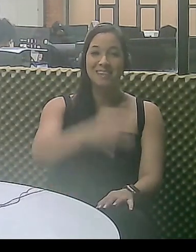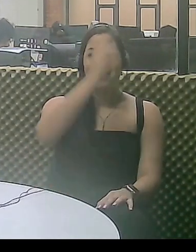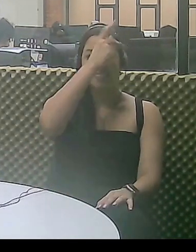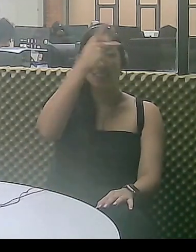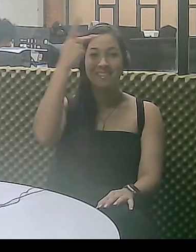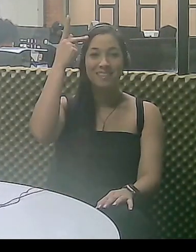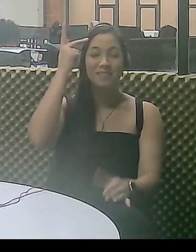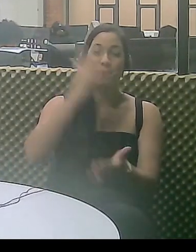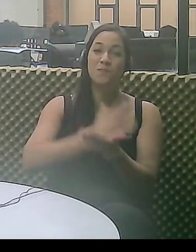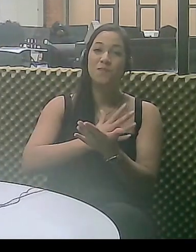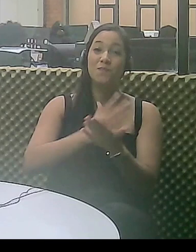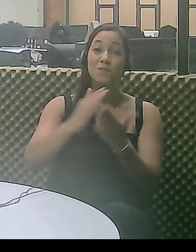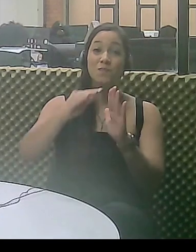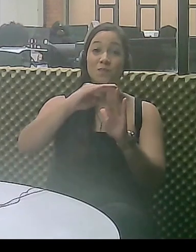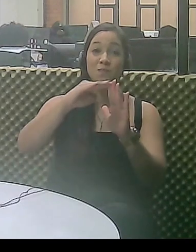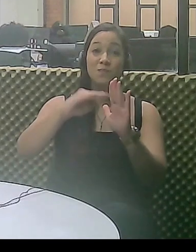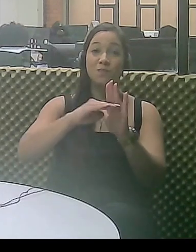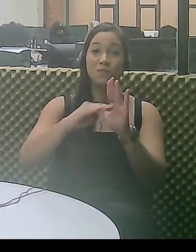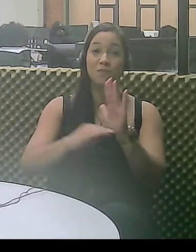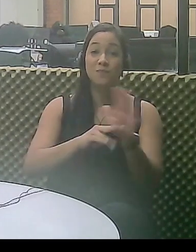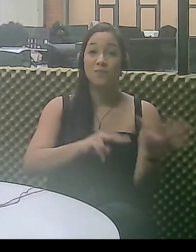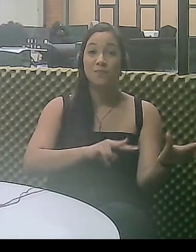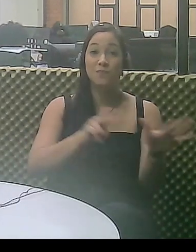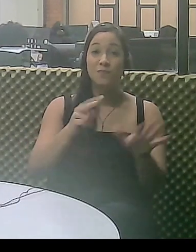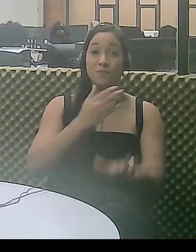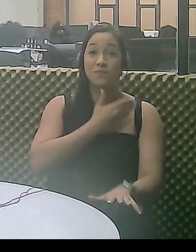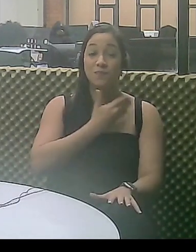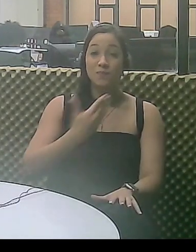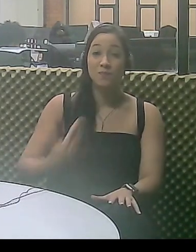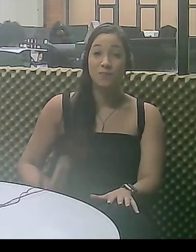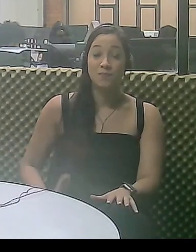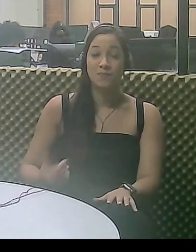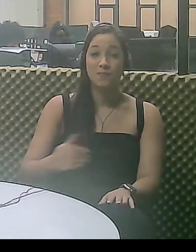Prefeitura inicia a programação da Semana de Governança Pública.